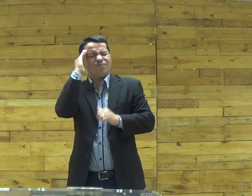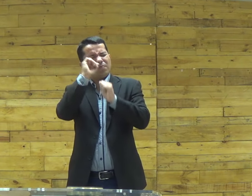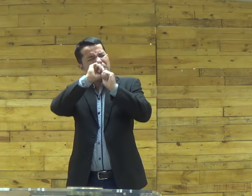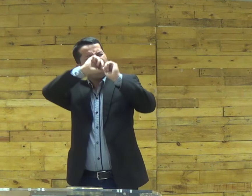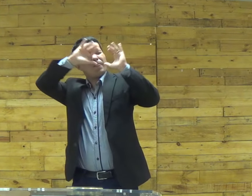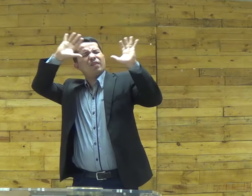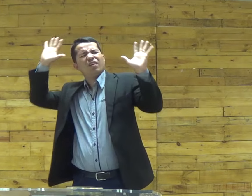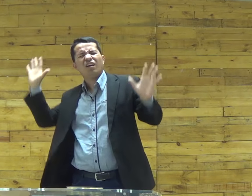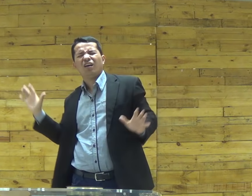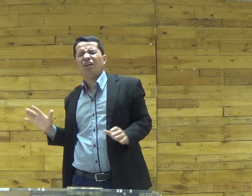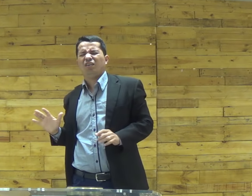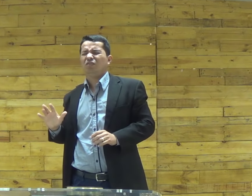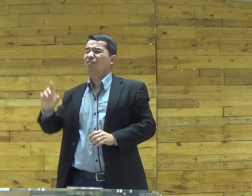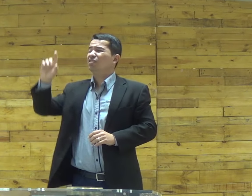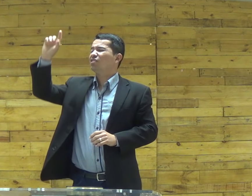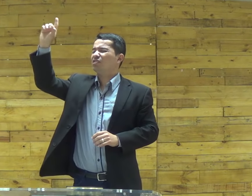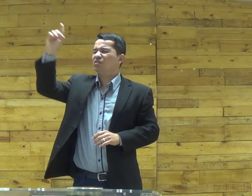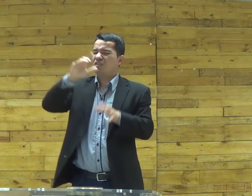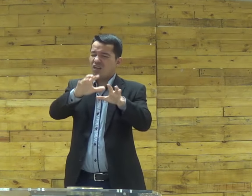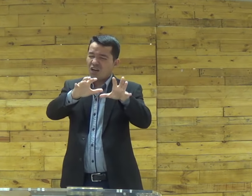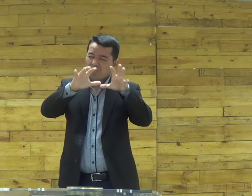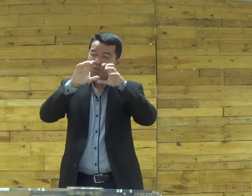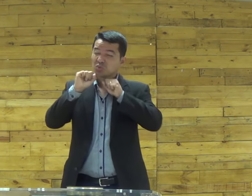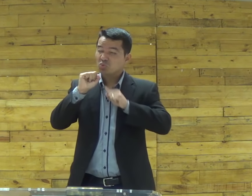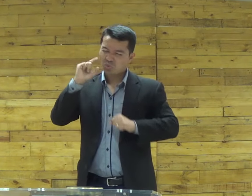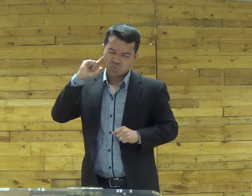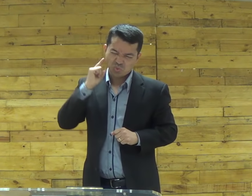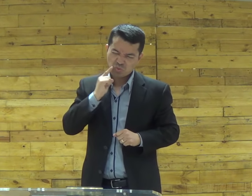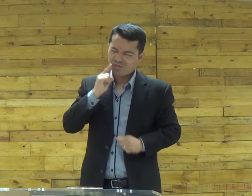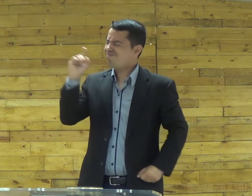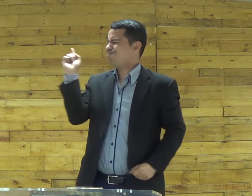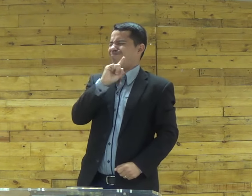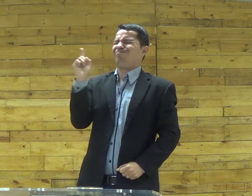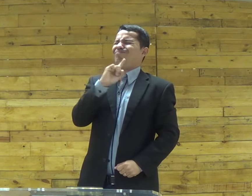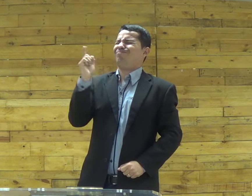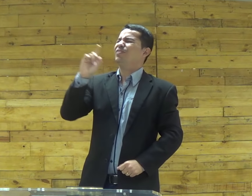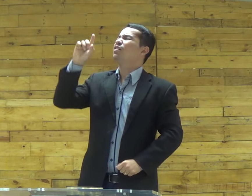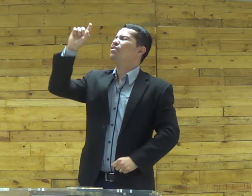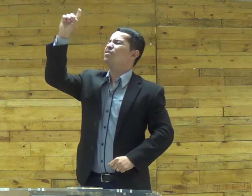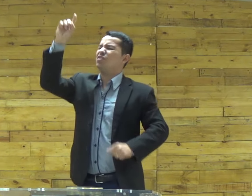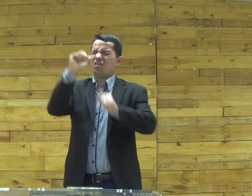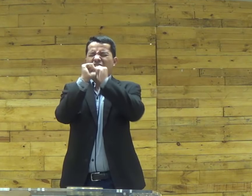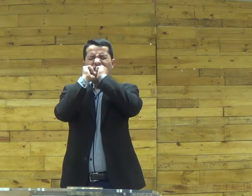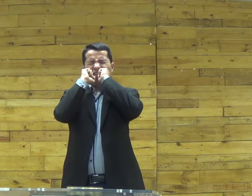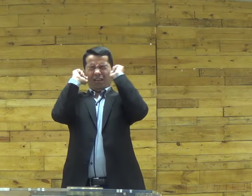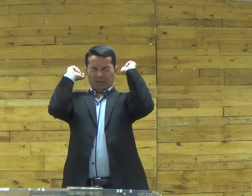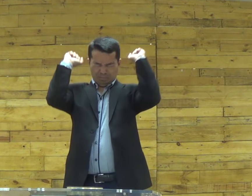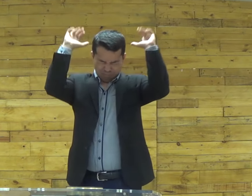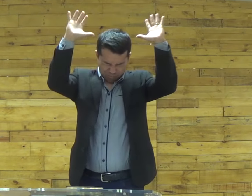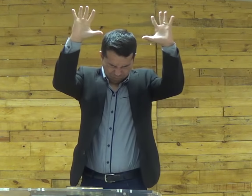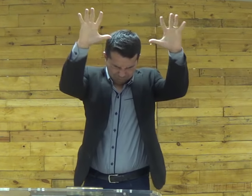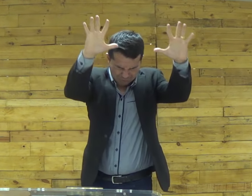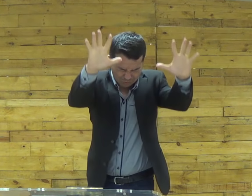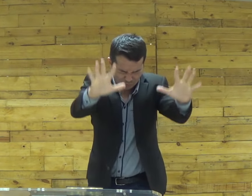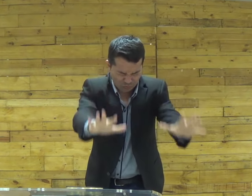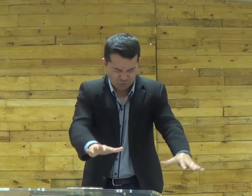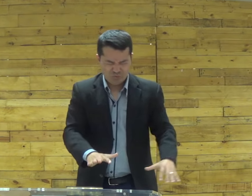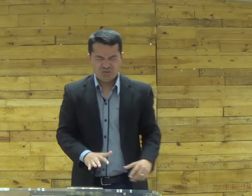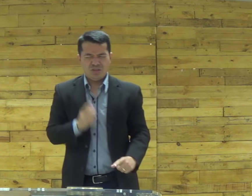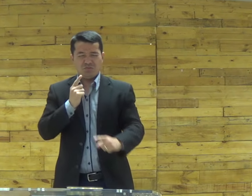eu quero que elas entendam de uma maneira muito clara que o Senhor não amaldiçoa o surdo, mas que o Senhor derrama com certeza